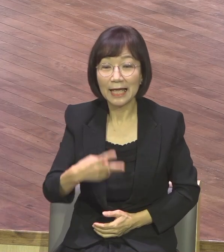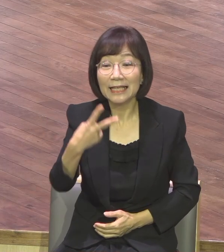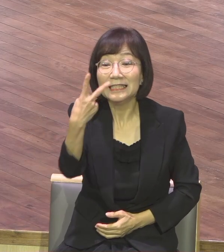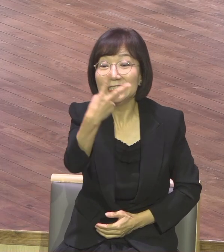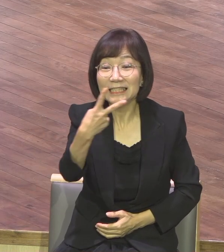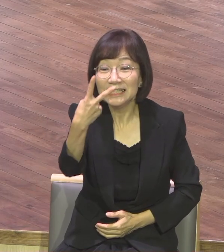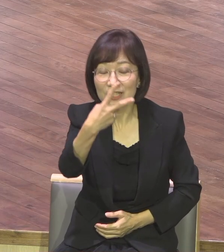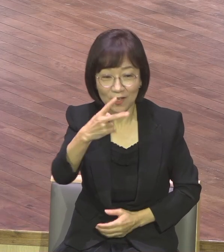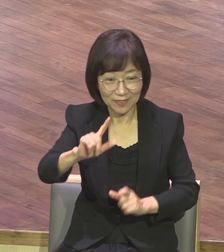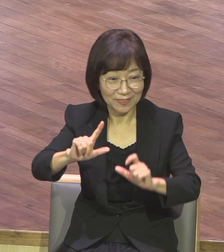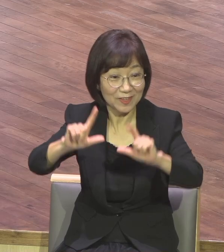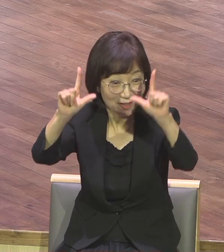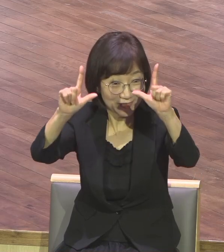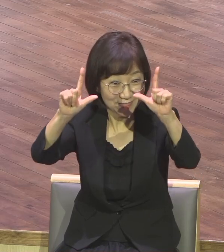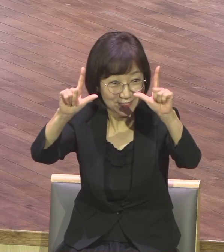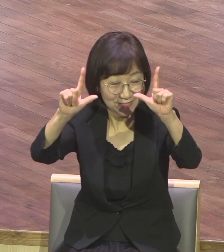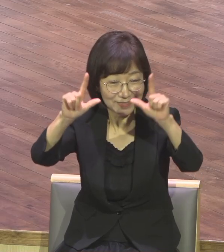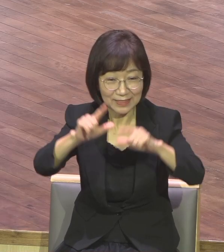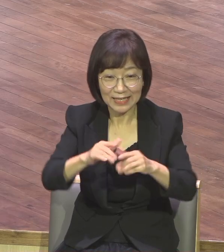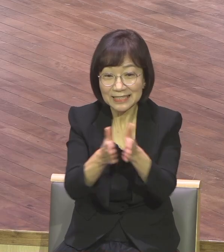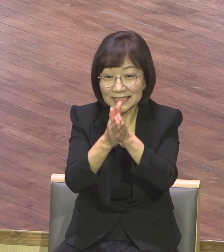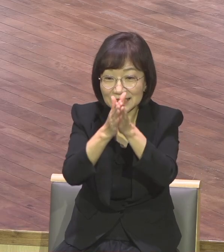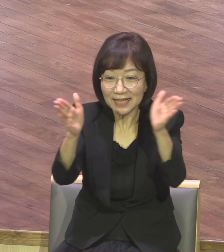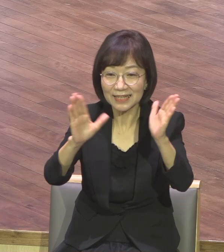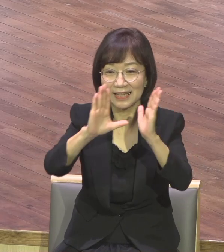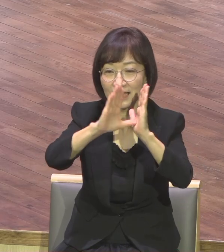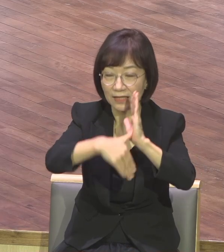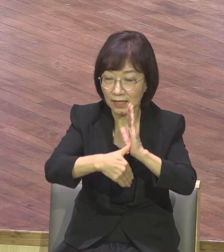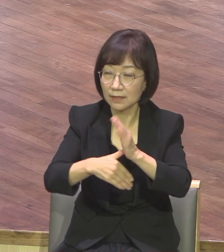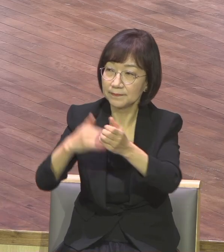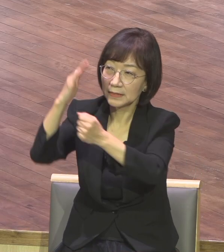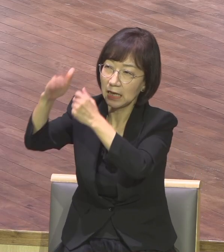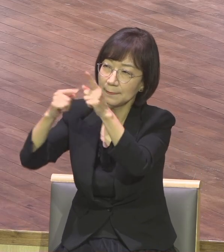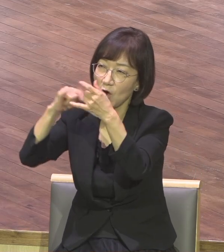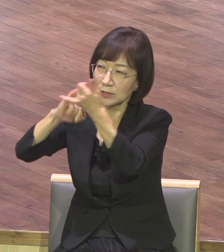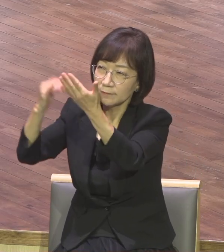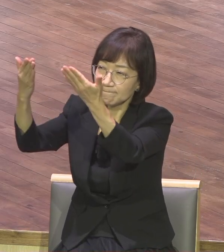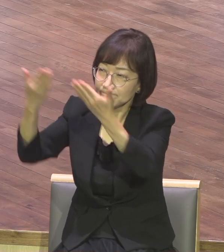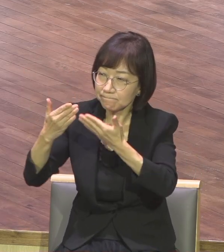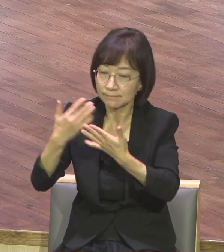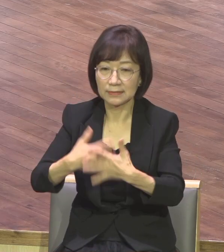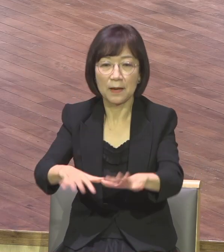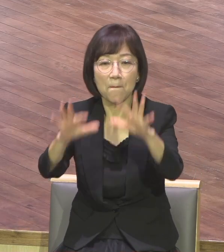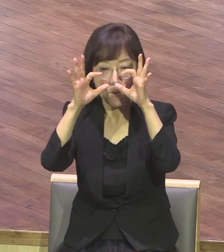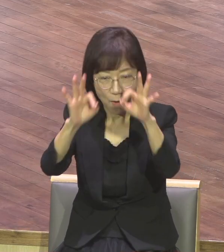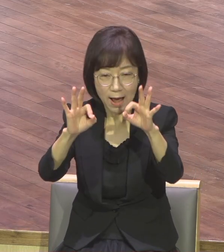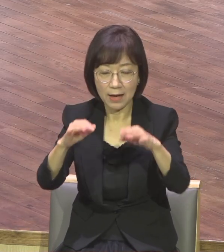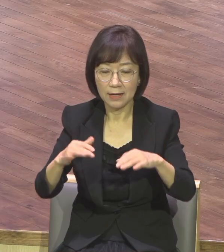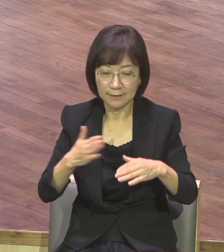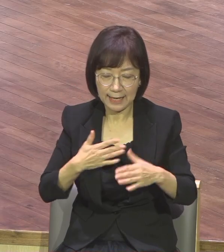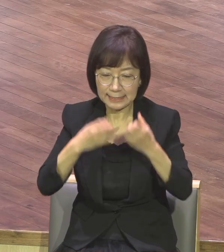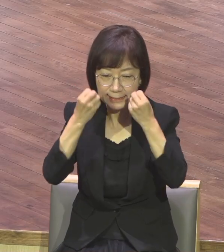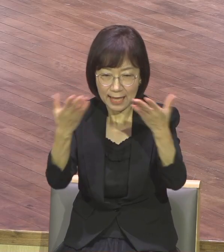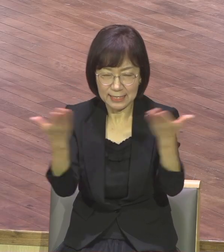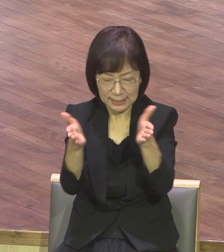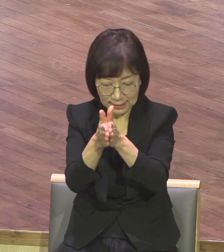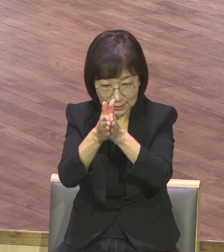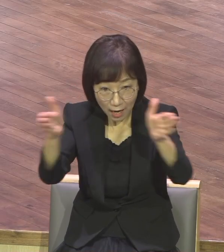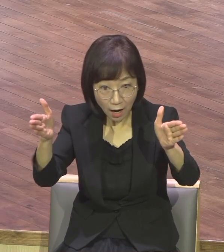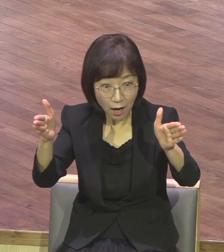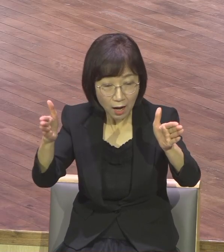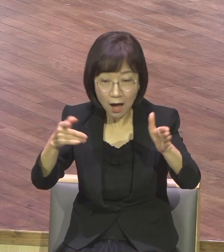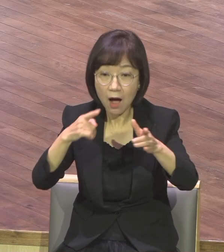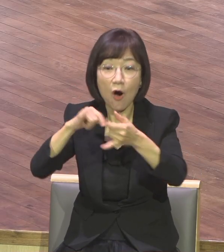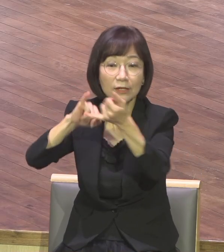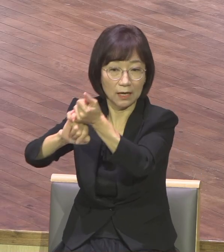밀레니엄 시대 2000년이 되었을 때에 하나님께서 보라 내가 새 일을 행하리라 라고 하는